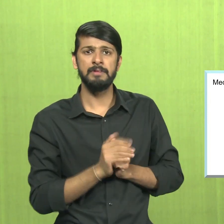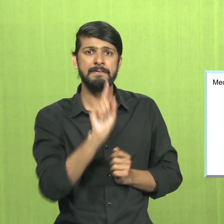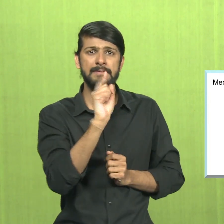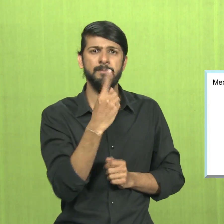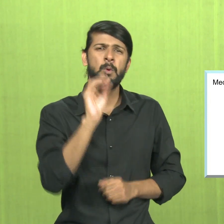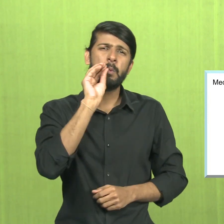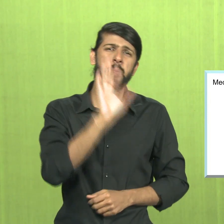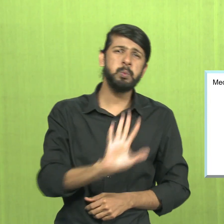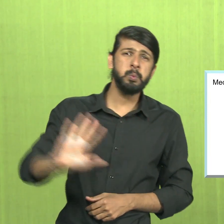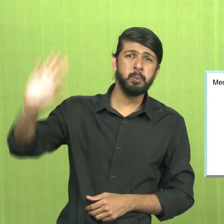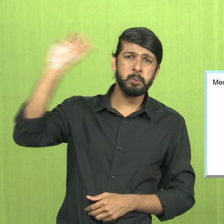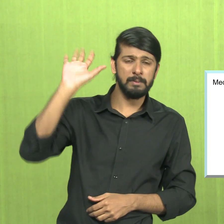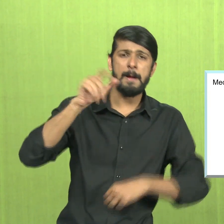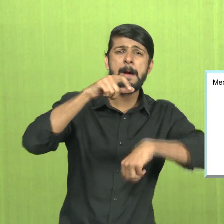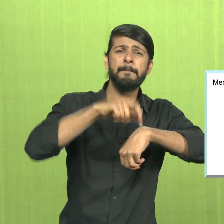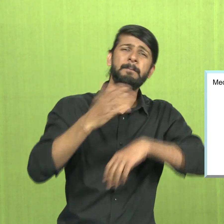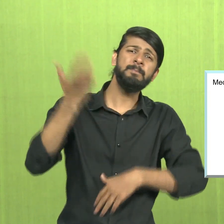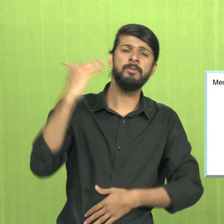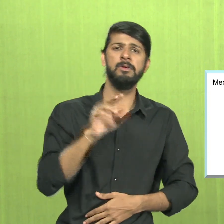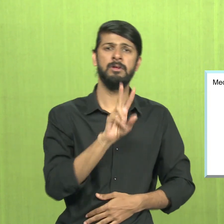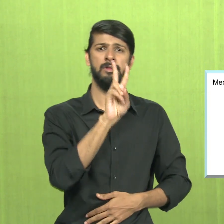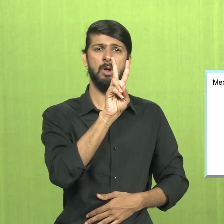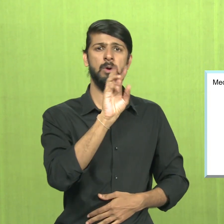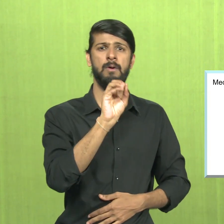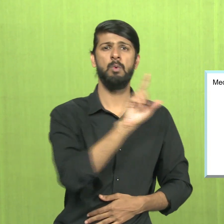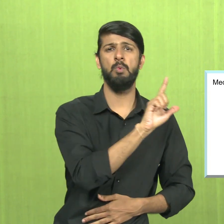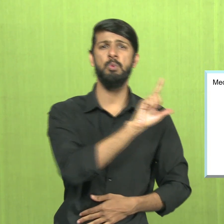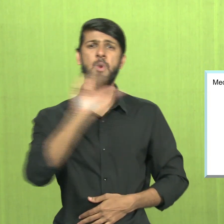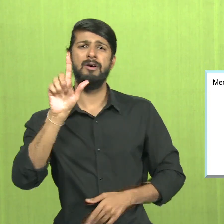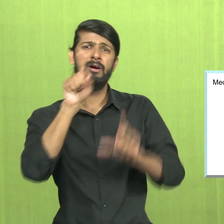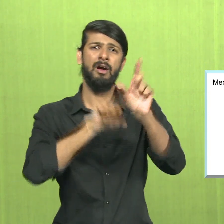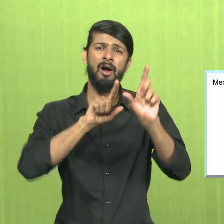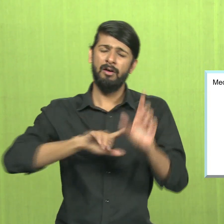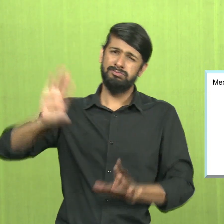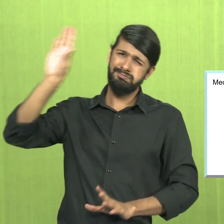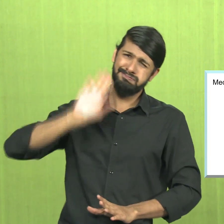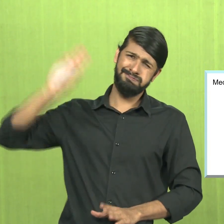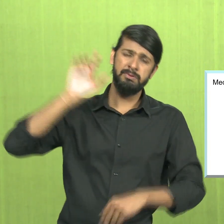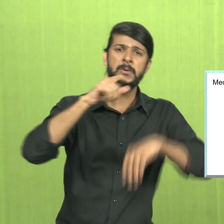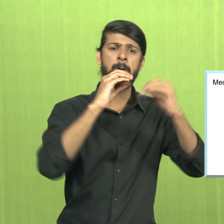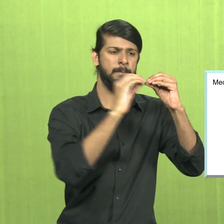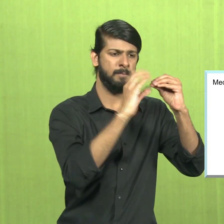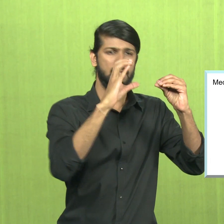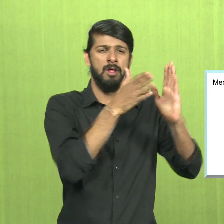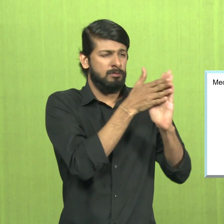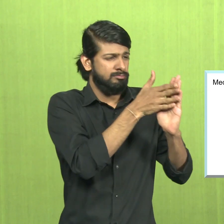इनटू थ्री लाइफ इंसीडेंट थे विचस 20लाख बीसी